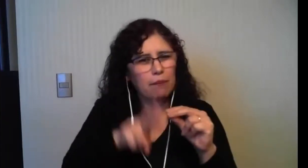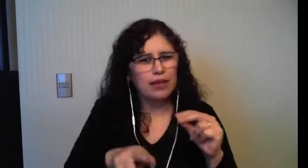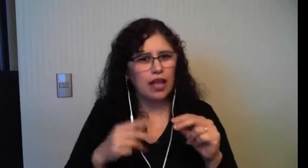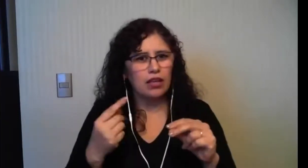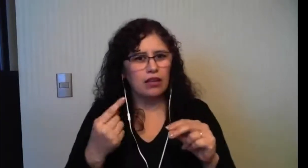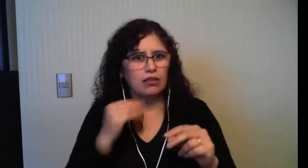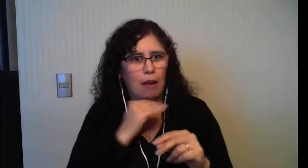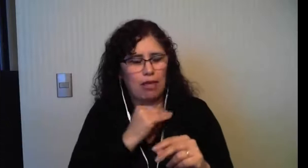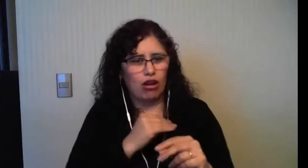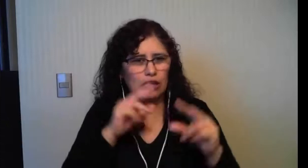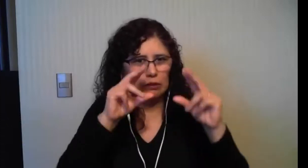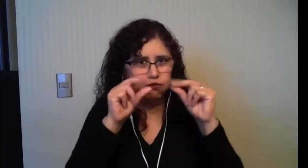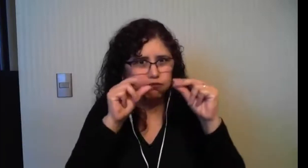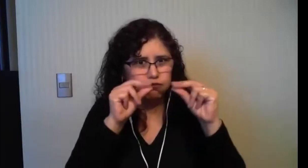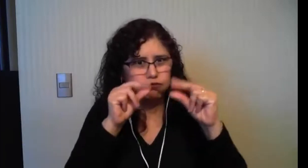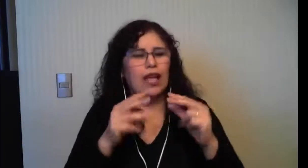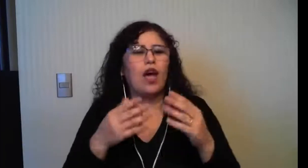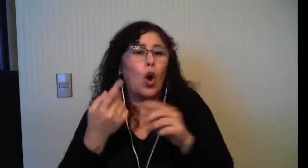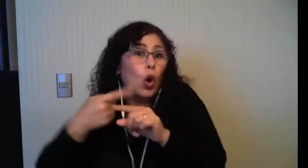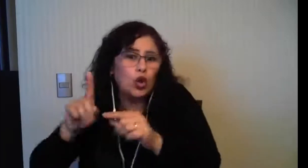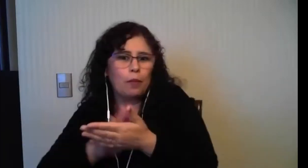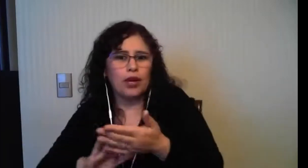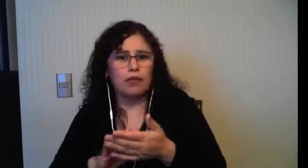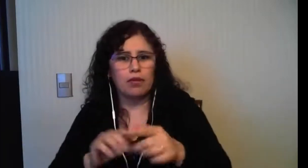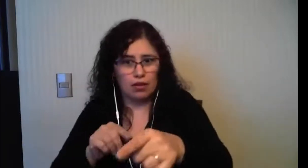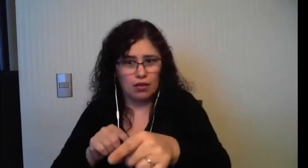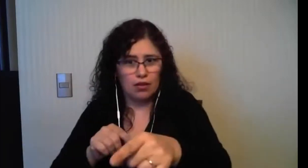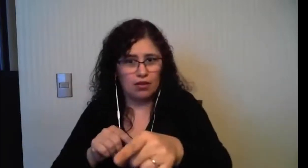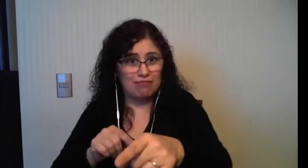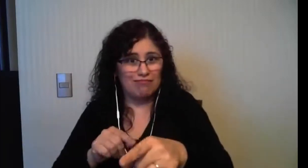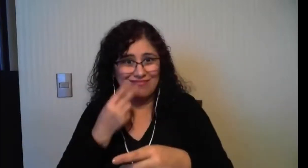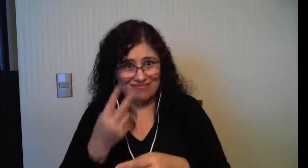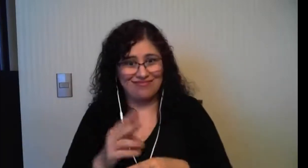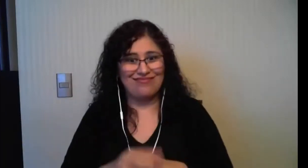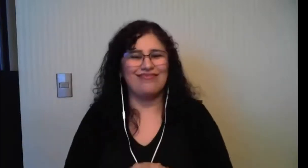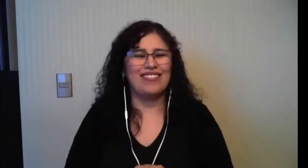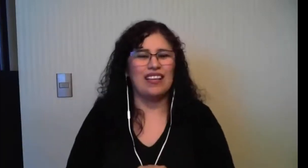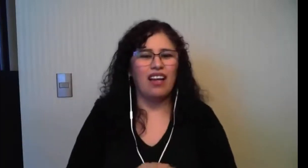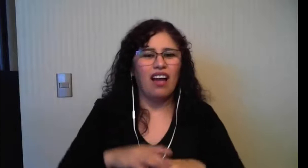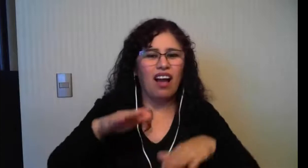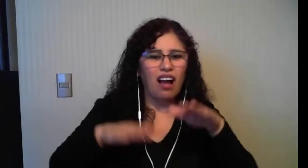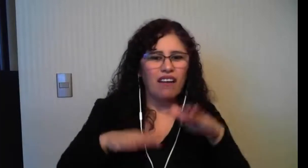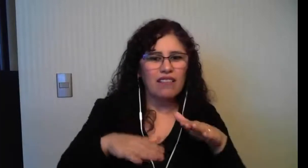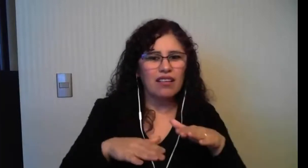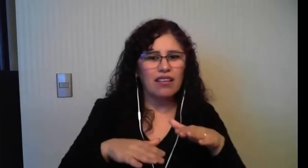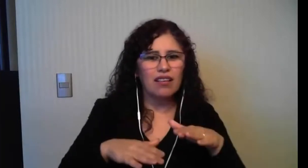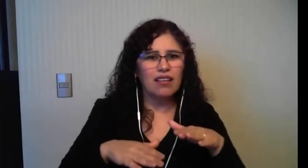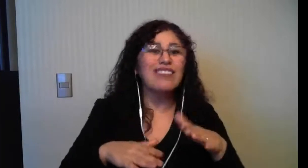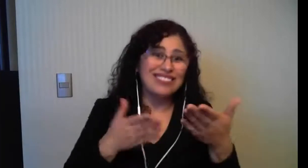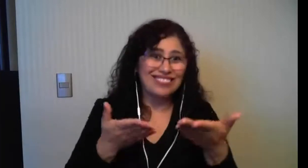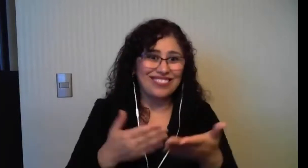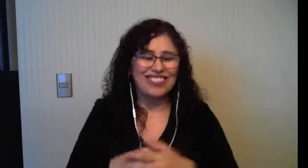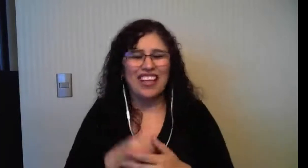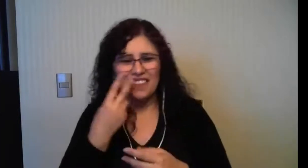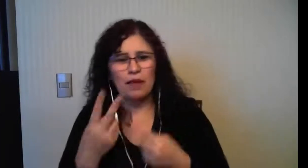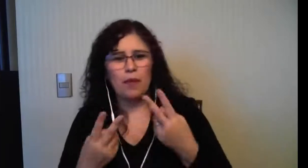muy rápida, ¿ya? Pero hay movimientos involuntarios que, por ejemplo, son esos, que son sacudidas, ¿ya? Hay movimientos involuntarios que son esos, ¿ya? Hay